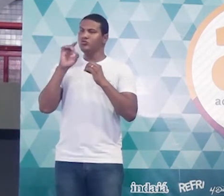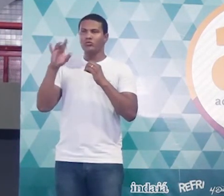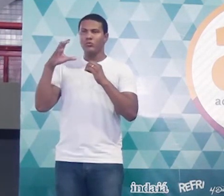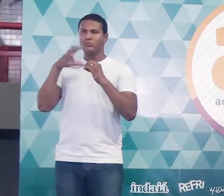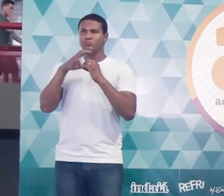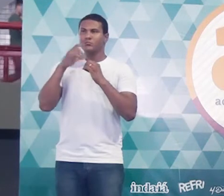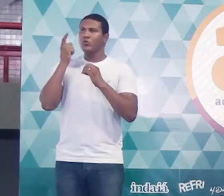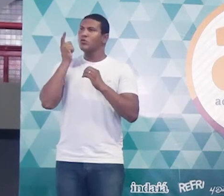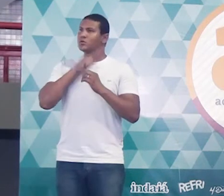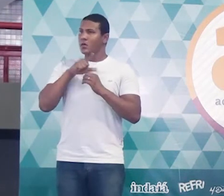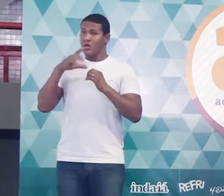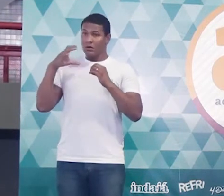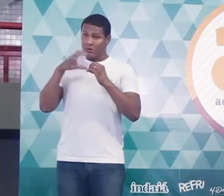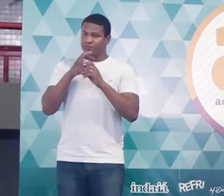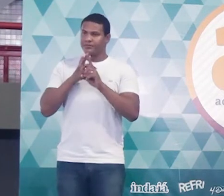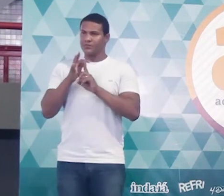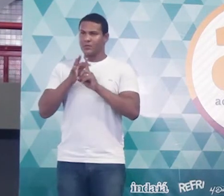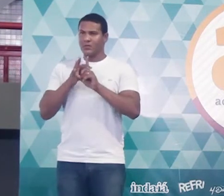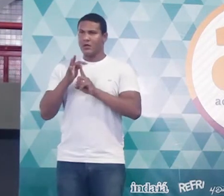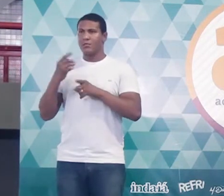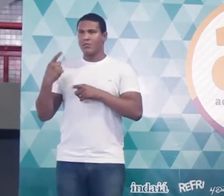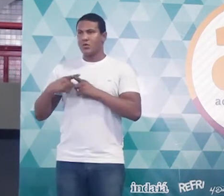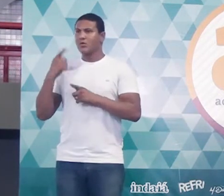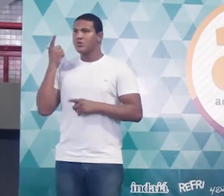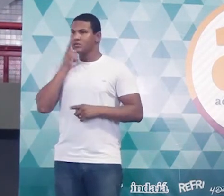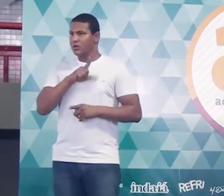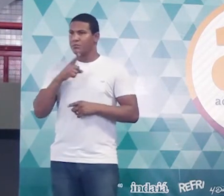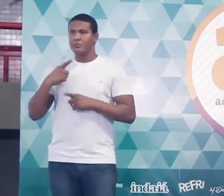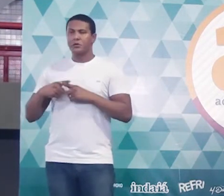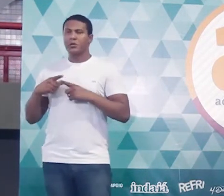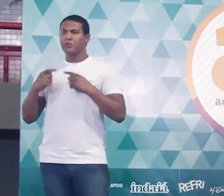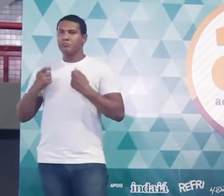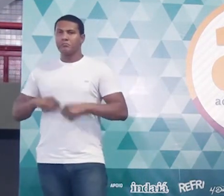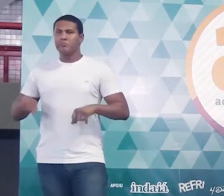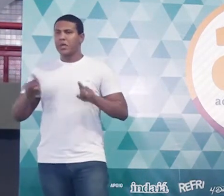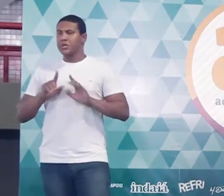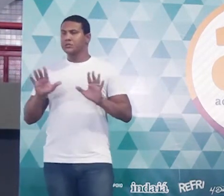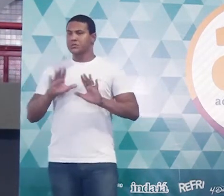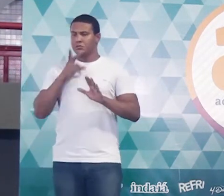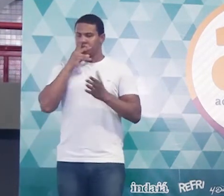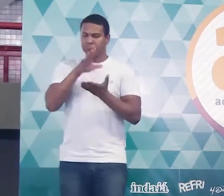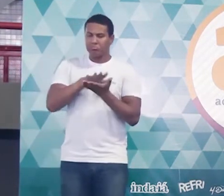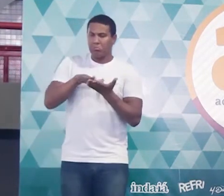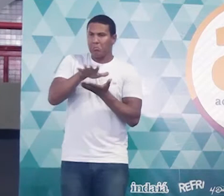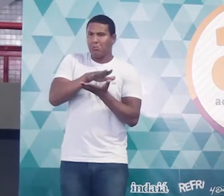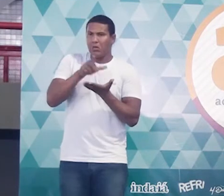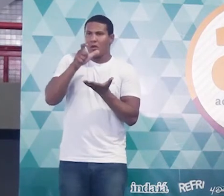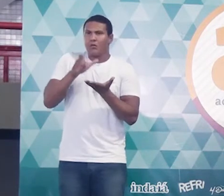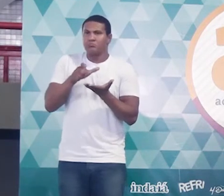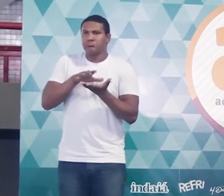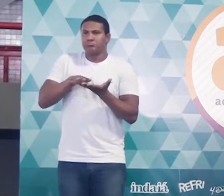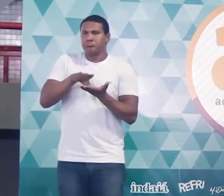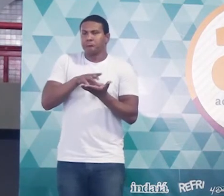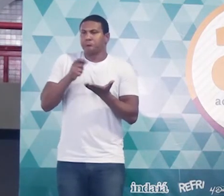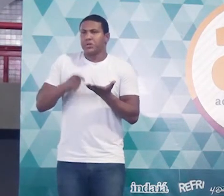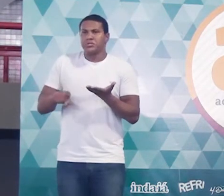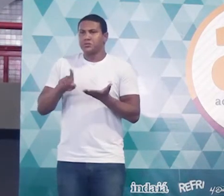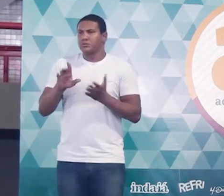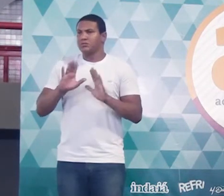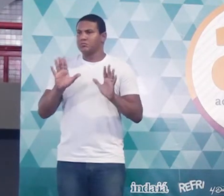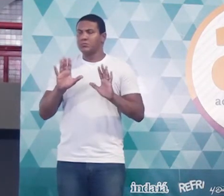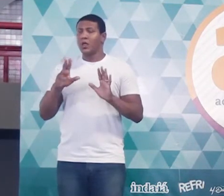único modo de propagação de calor, porque ela não depende do meio para se propagar. Aí o aluno fica pensando assim,